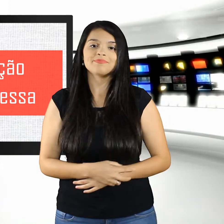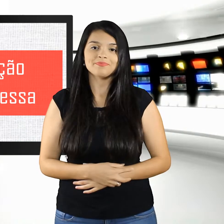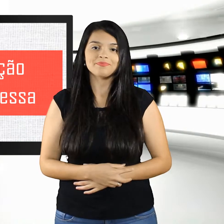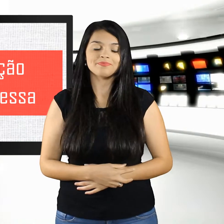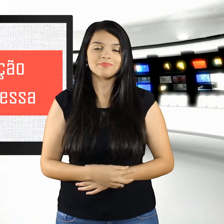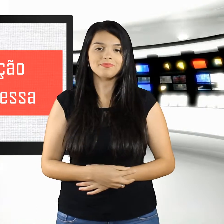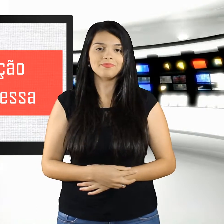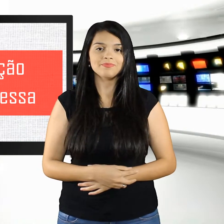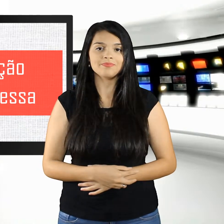os surdos.